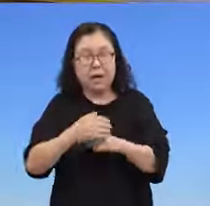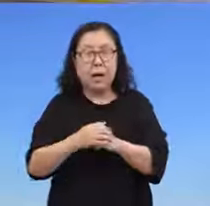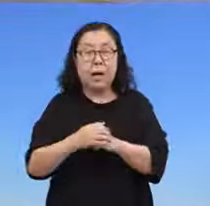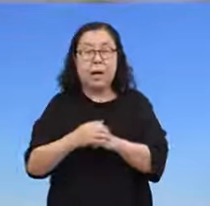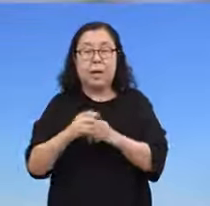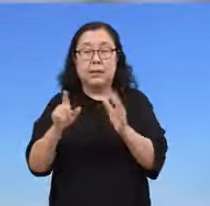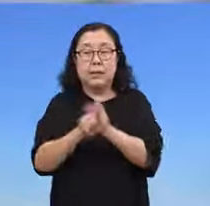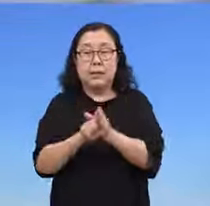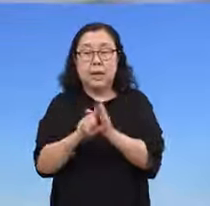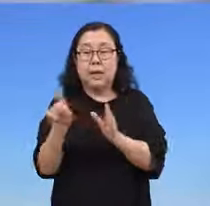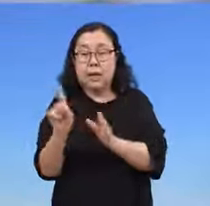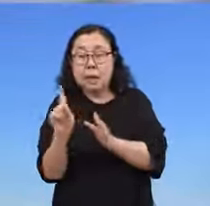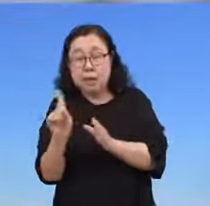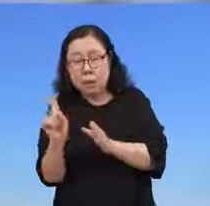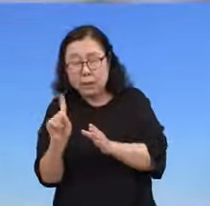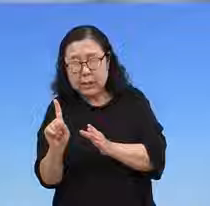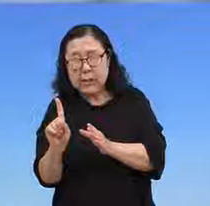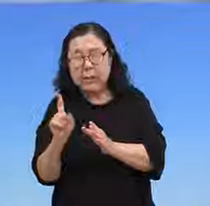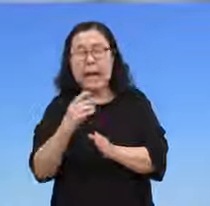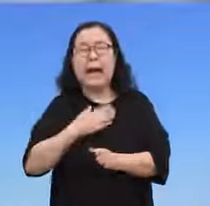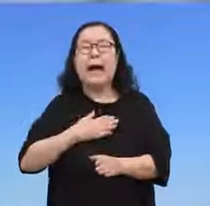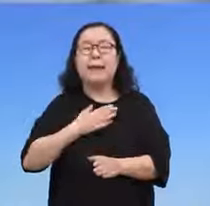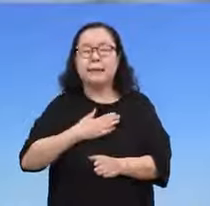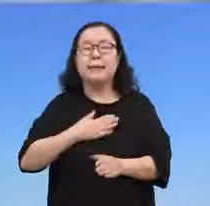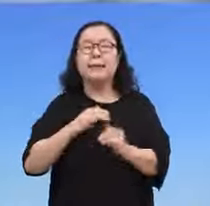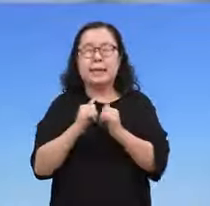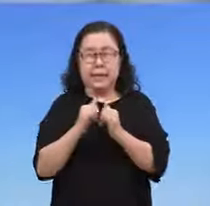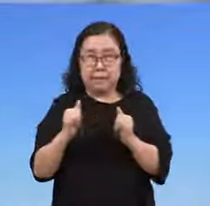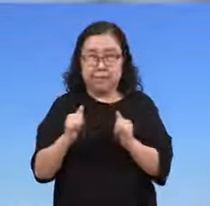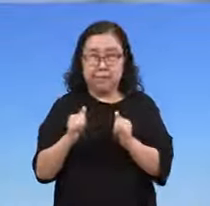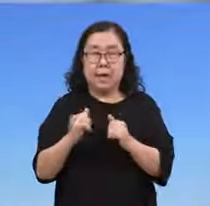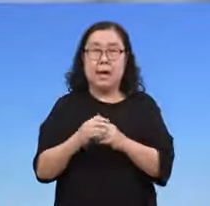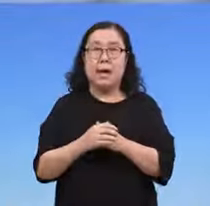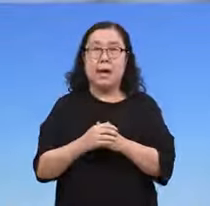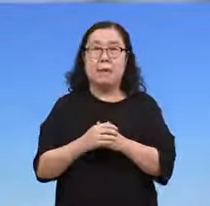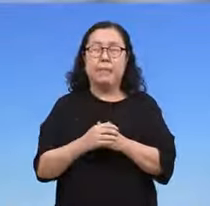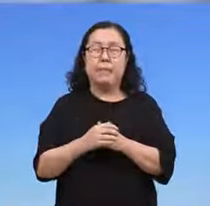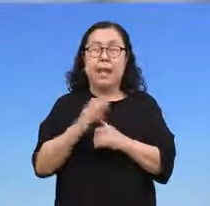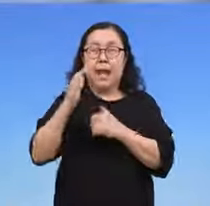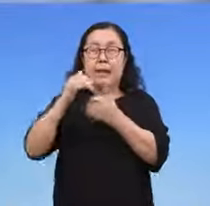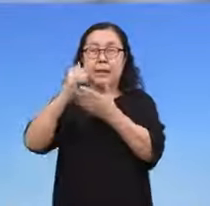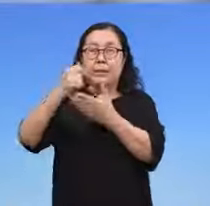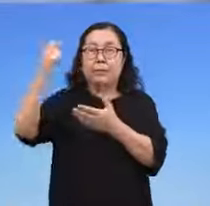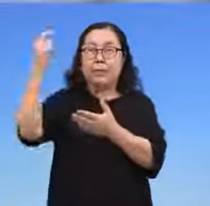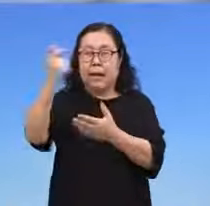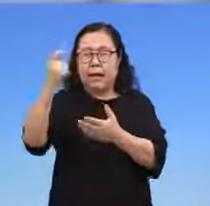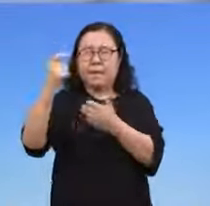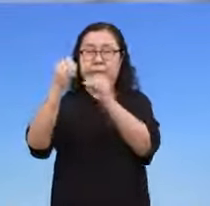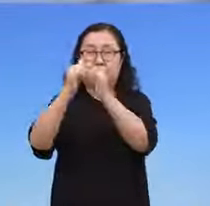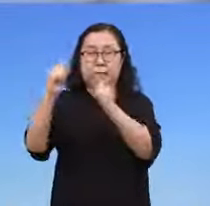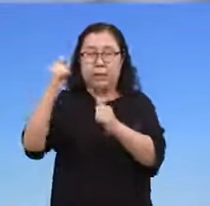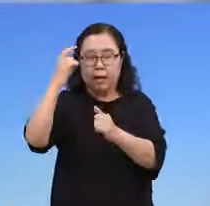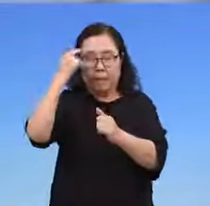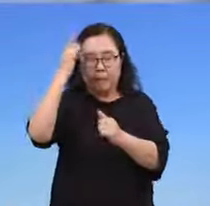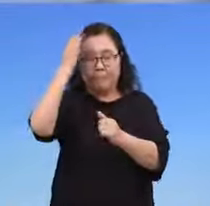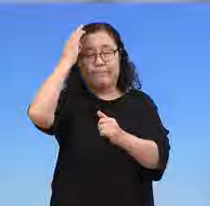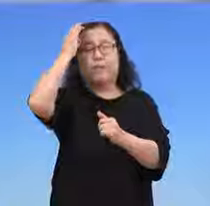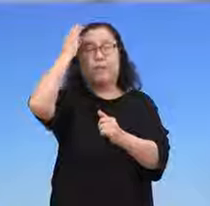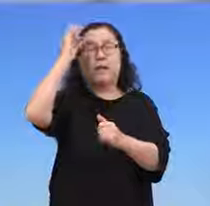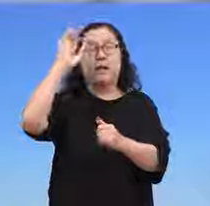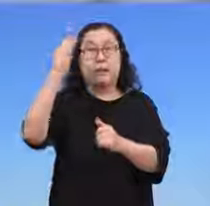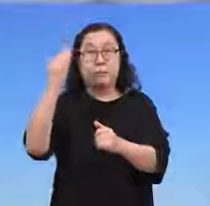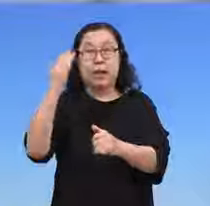사람이에요. 기도의 자리로 나갈 수 있는 사람이 가진 강력한 두 가지 전제가 하나님은 강하신 분이라는 걸 인식하는